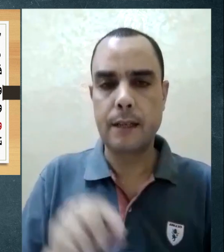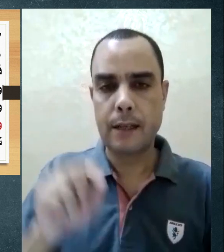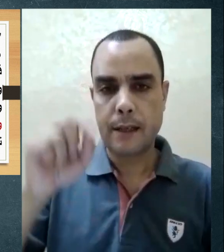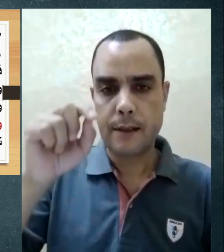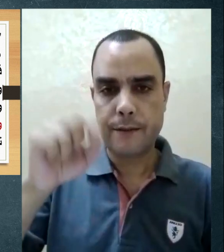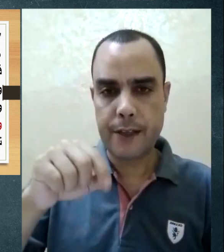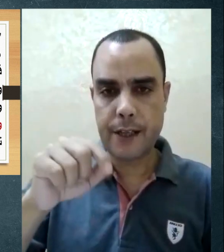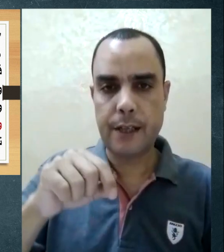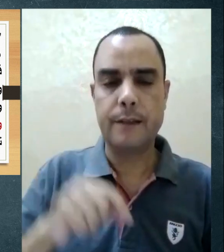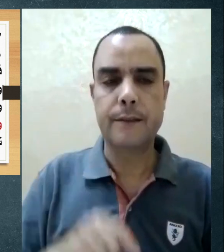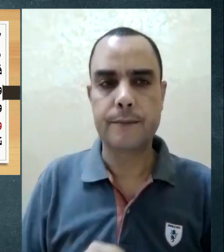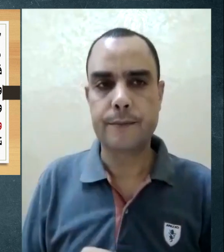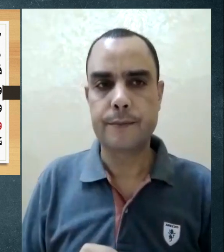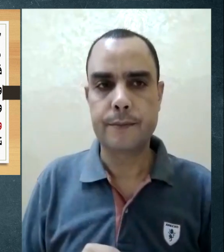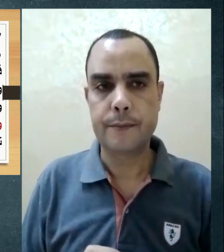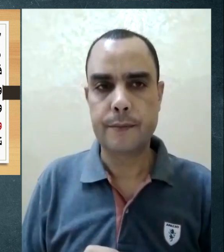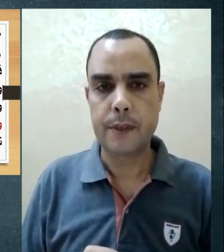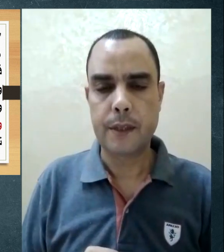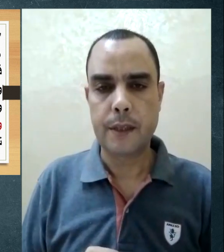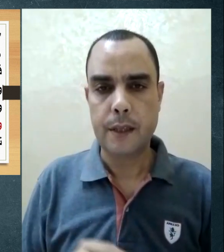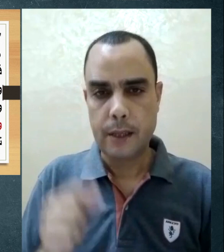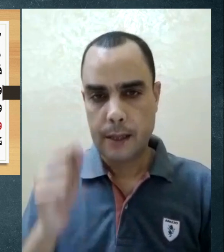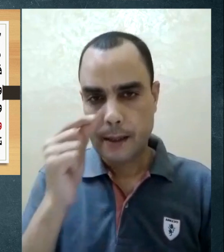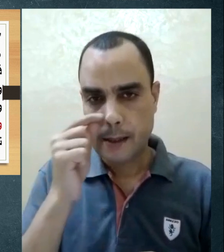تتمثل في